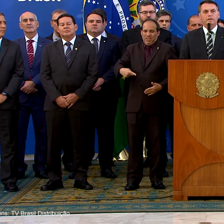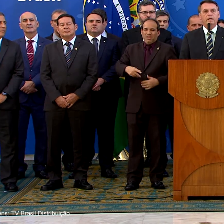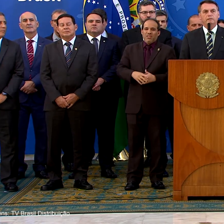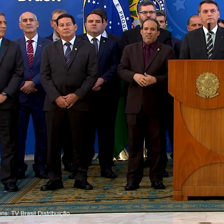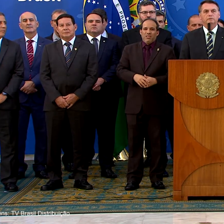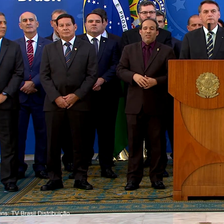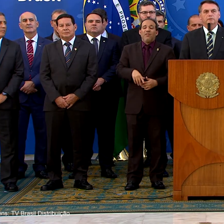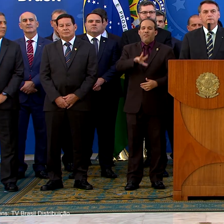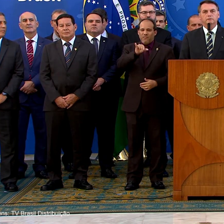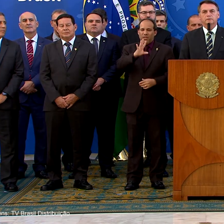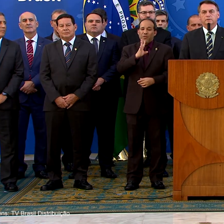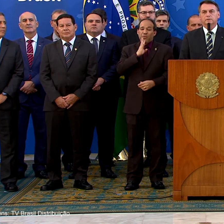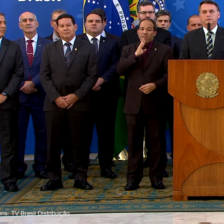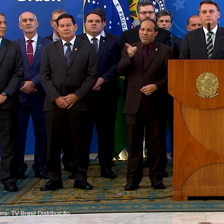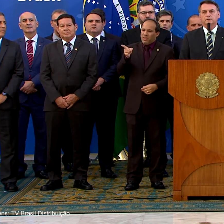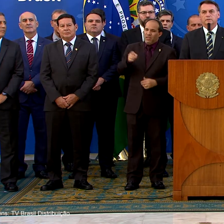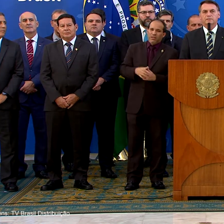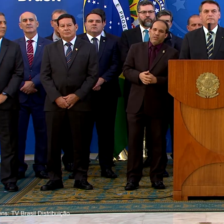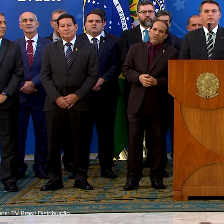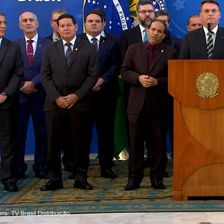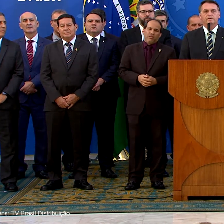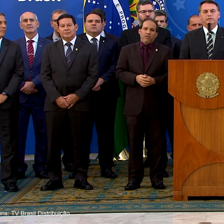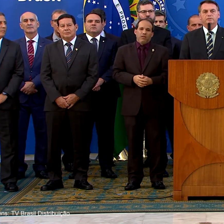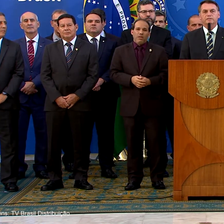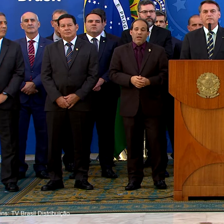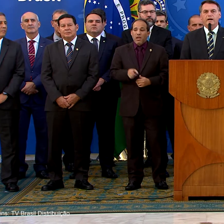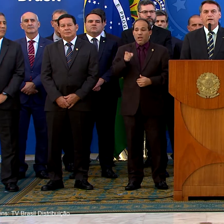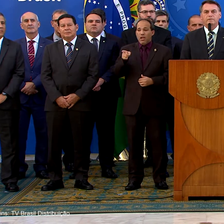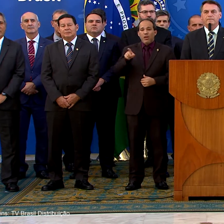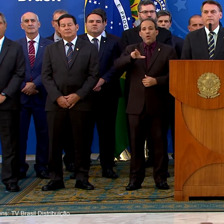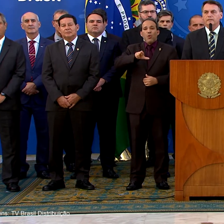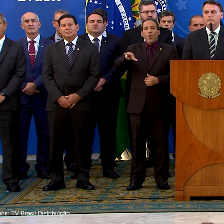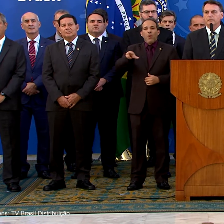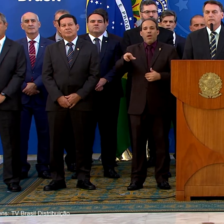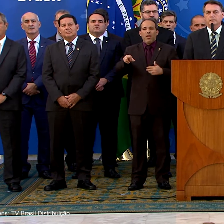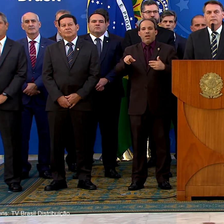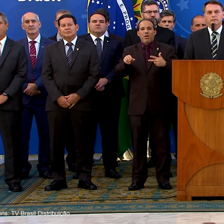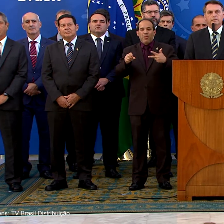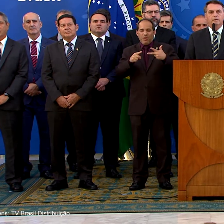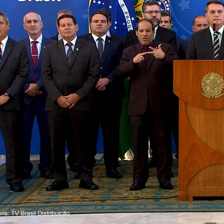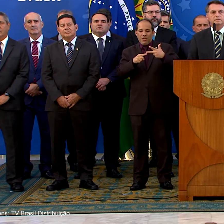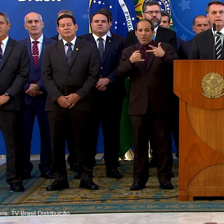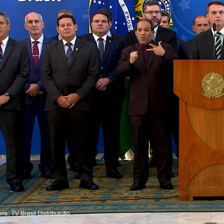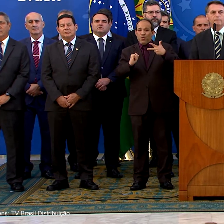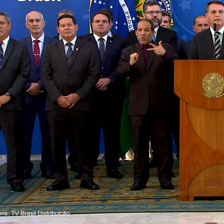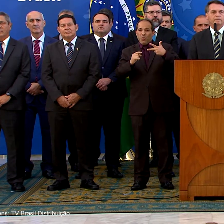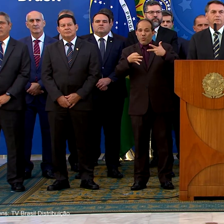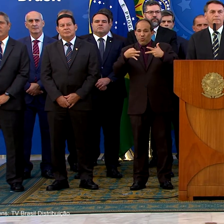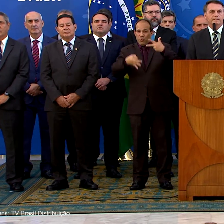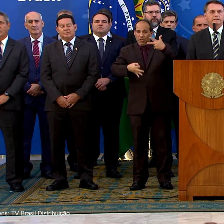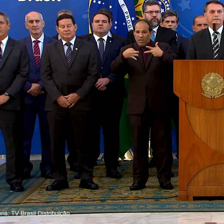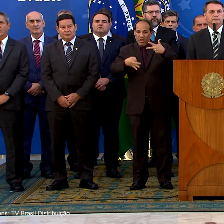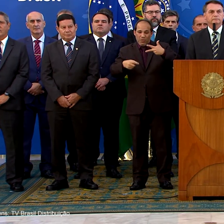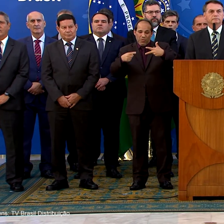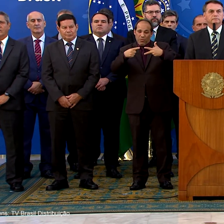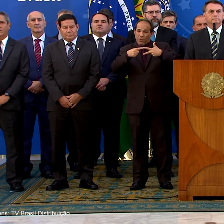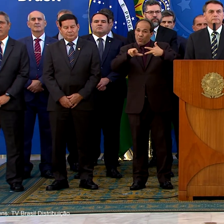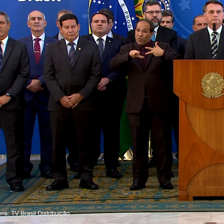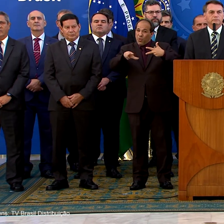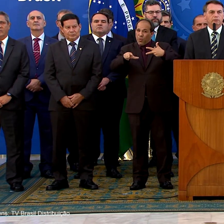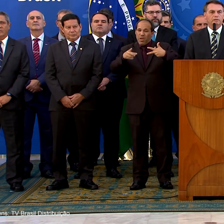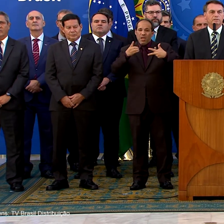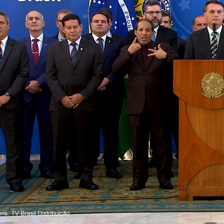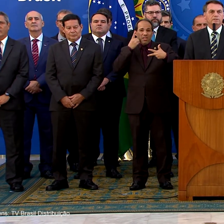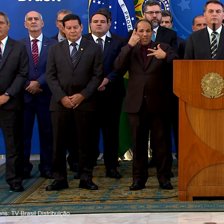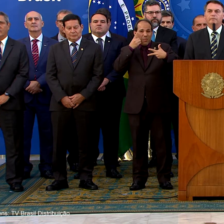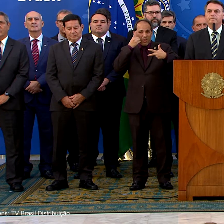e esse alguém e não está no poder judiciário e nem está no parlamento brasileiro